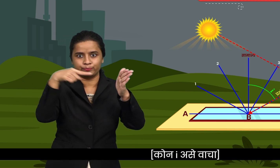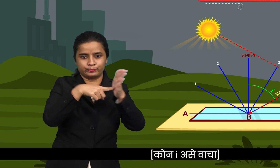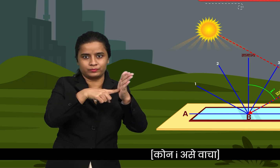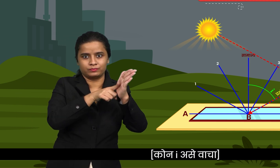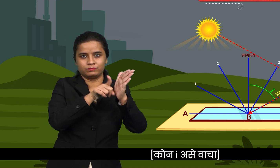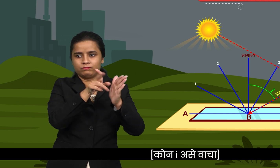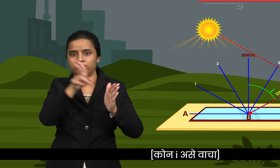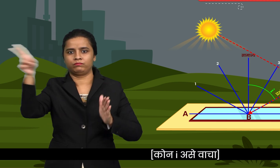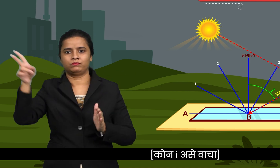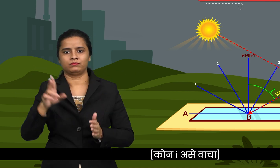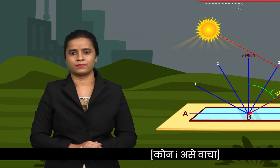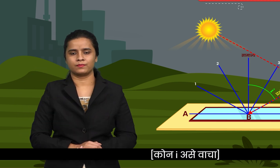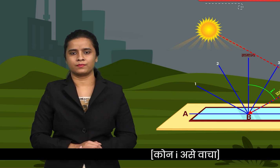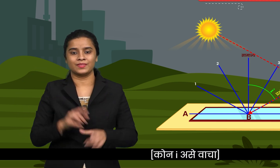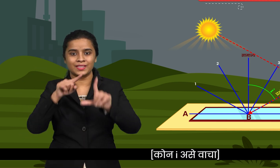वाचा.